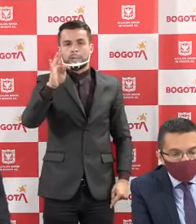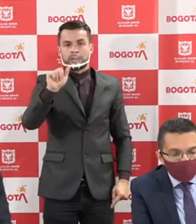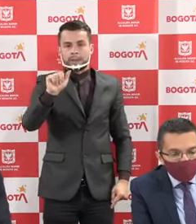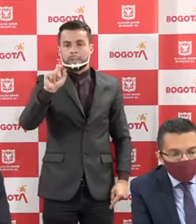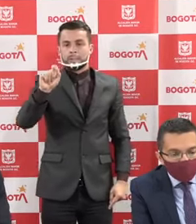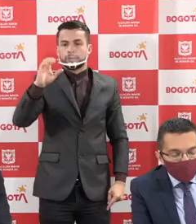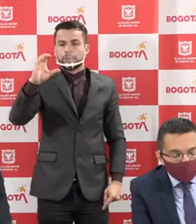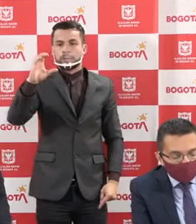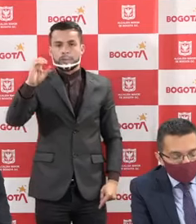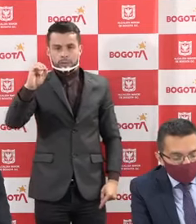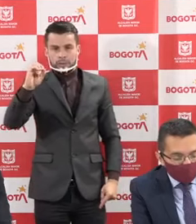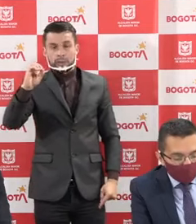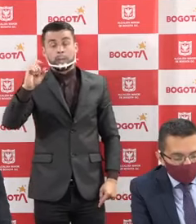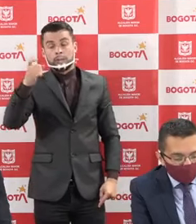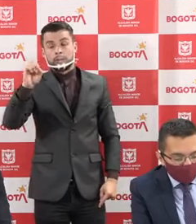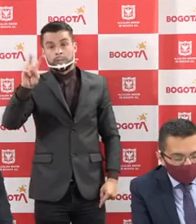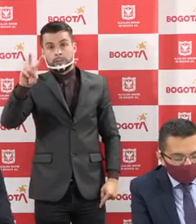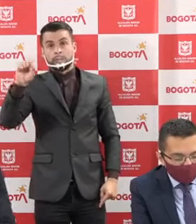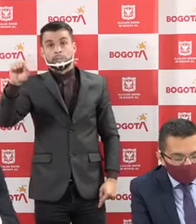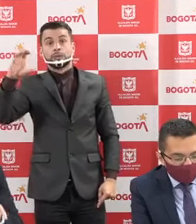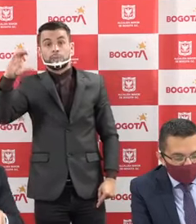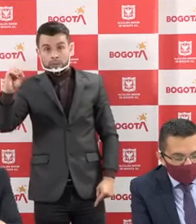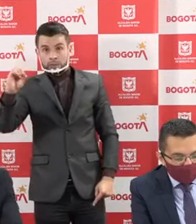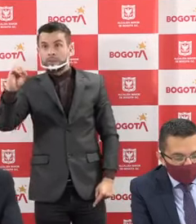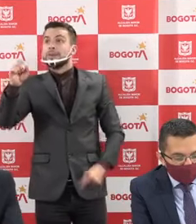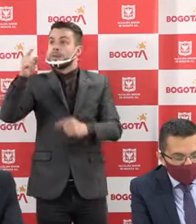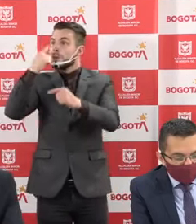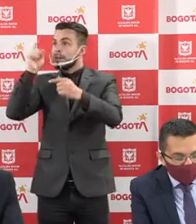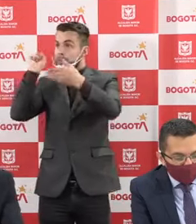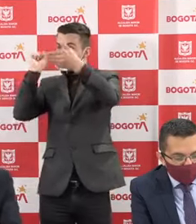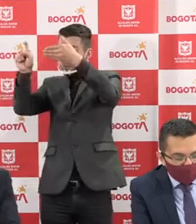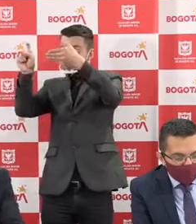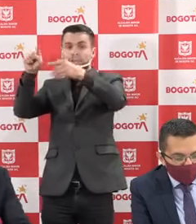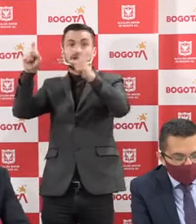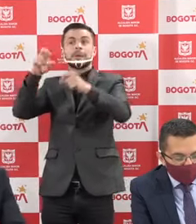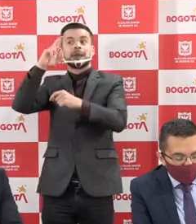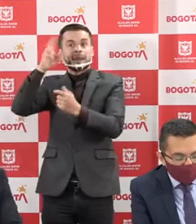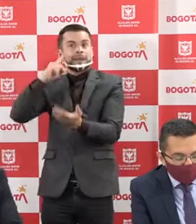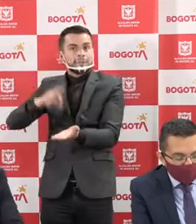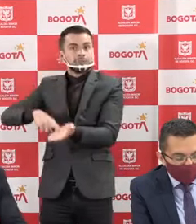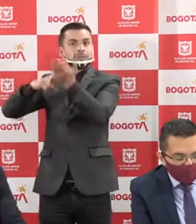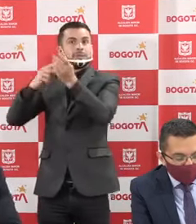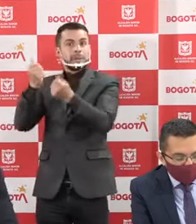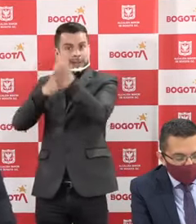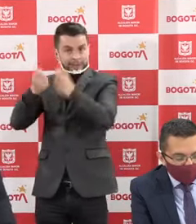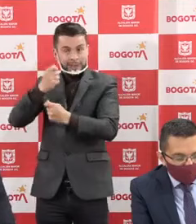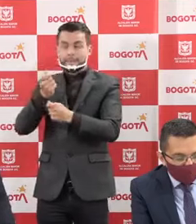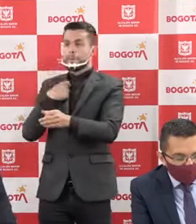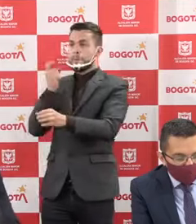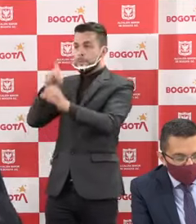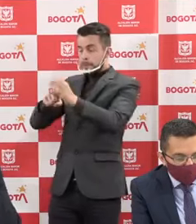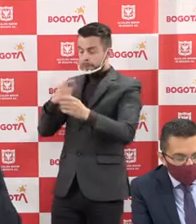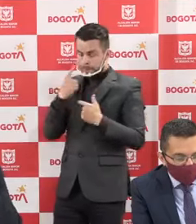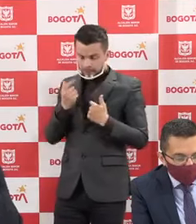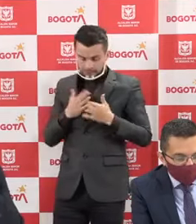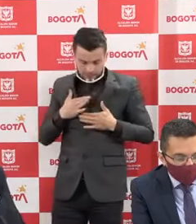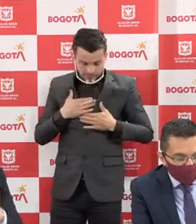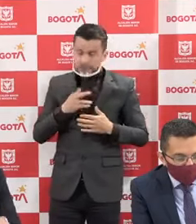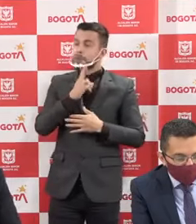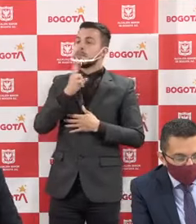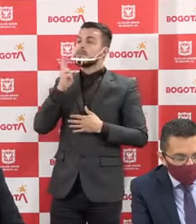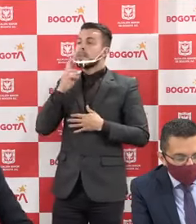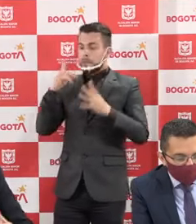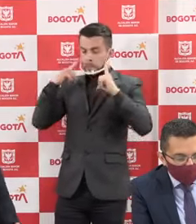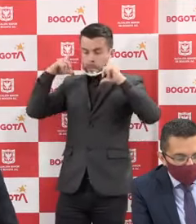digan a la secretaria de desarrollo económico aquí estoy yo esta es mi capacidad de restaurante este es el número de mesas que tengo y esta la manera